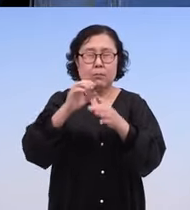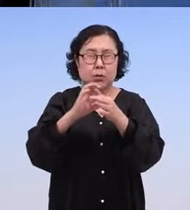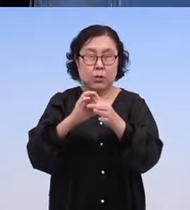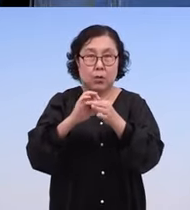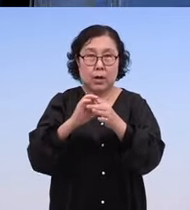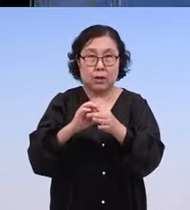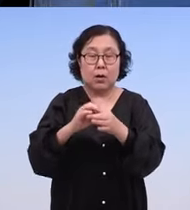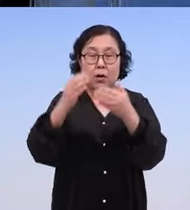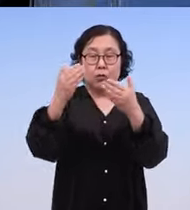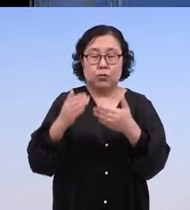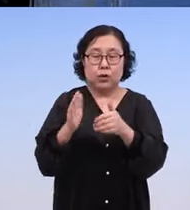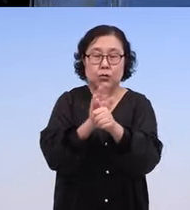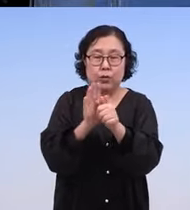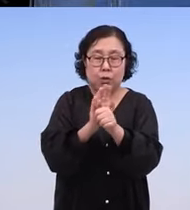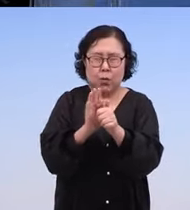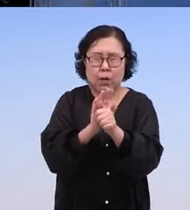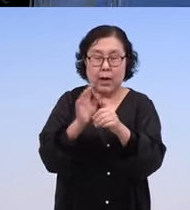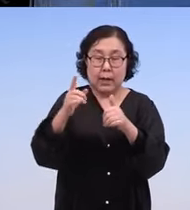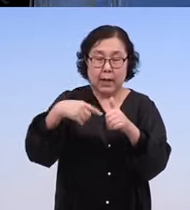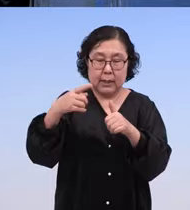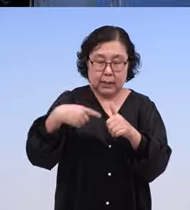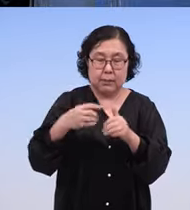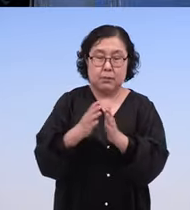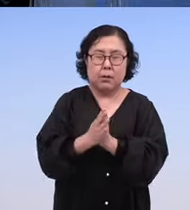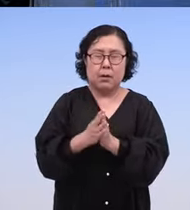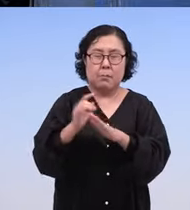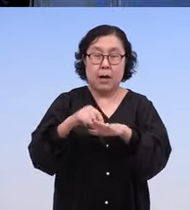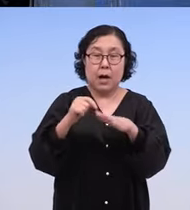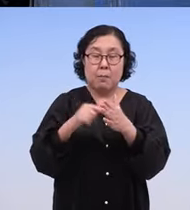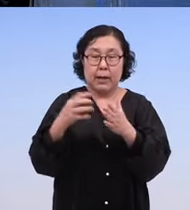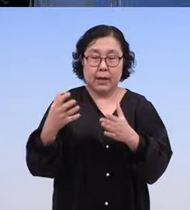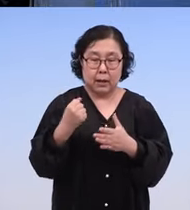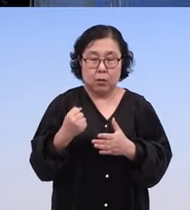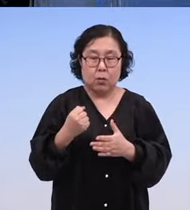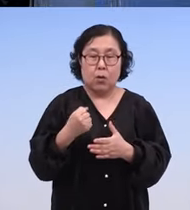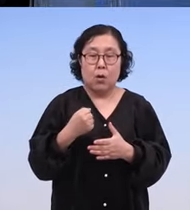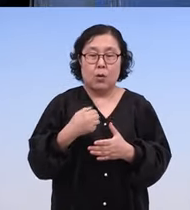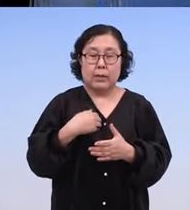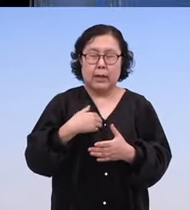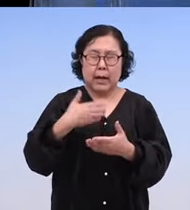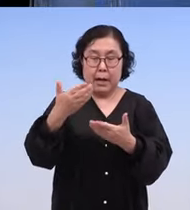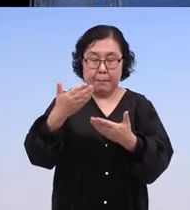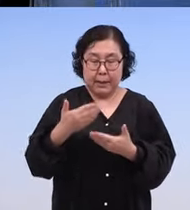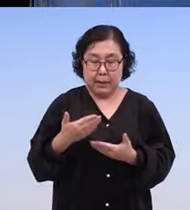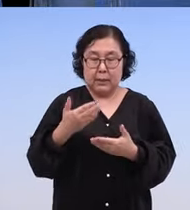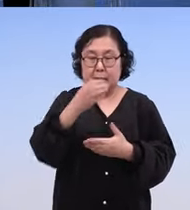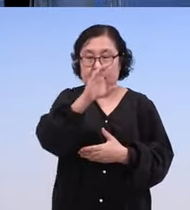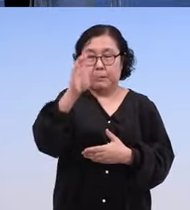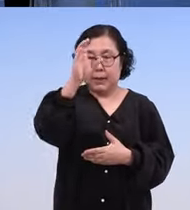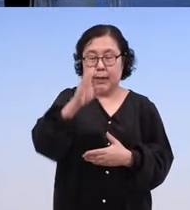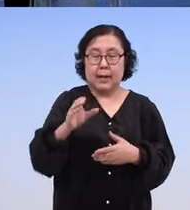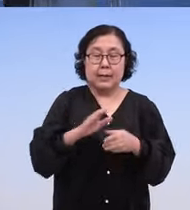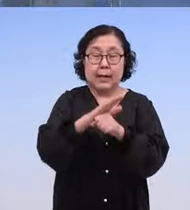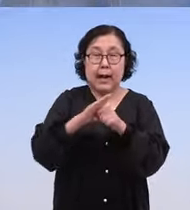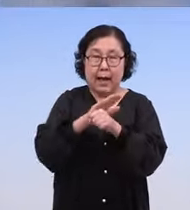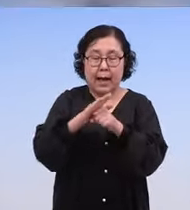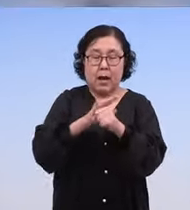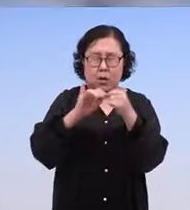위로와 가르침을 마음에 담고 제가 받은 십자가 사랑 곧 세상에 흘려보내며